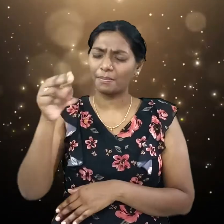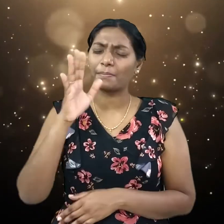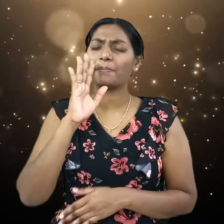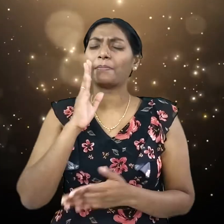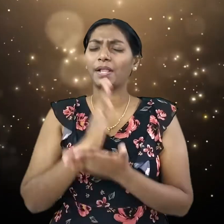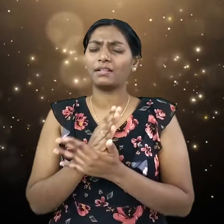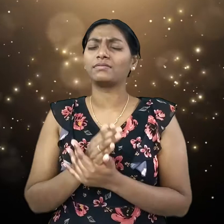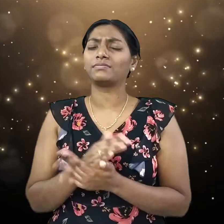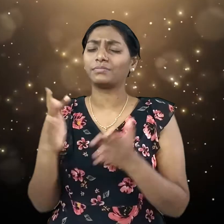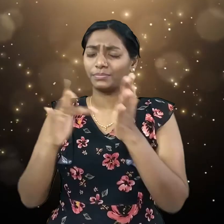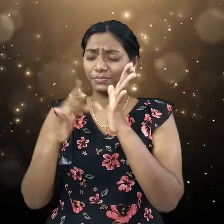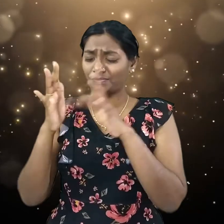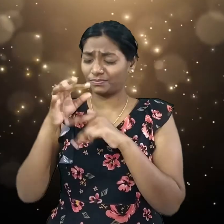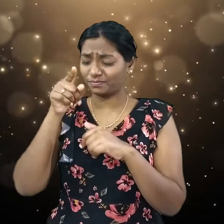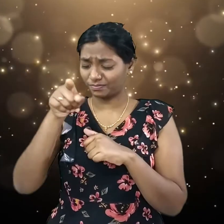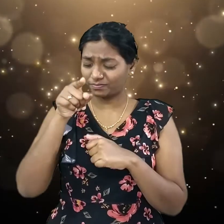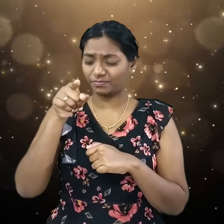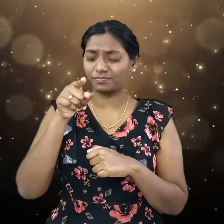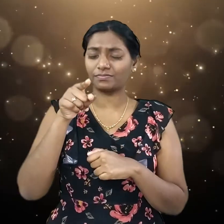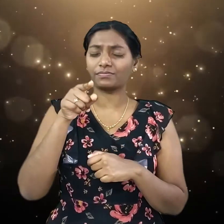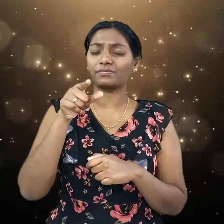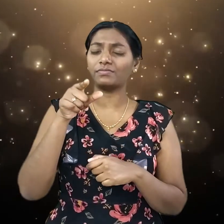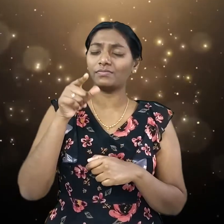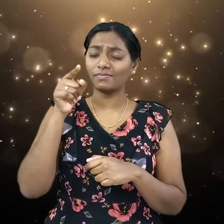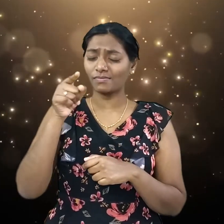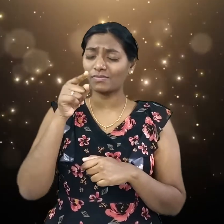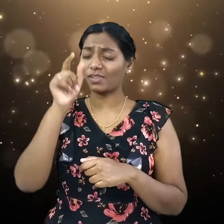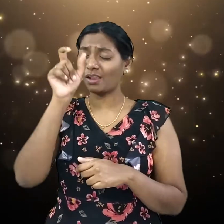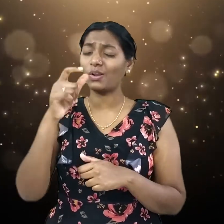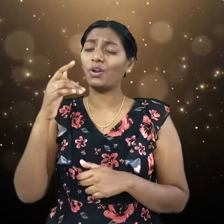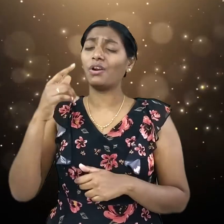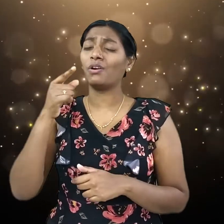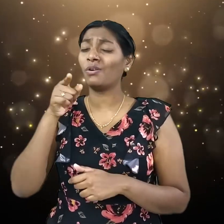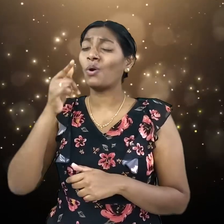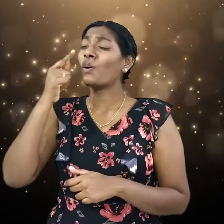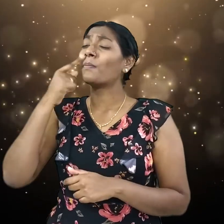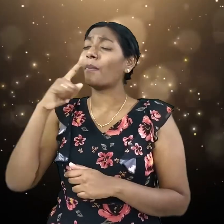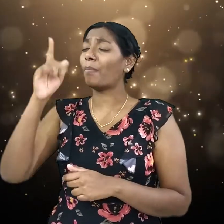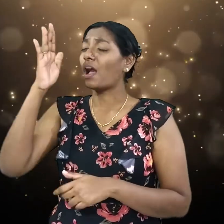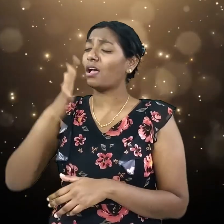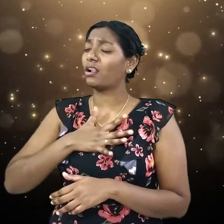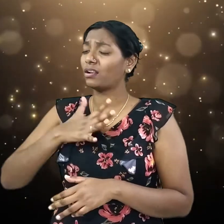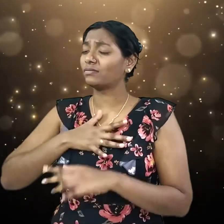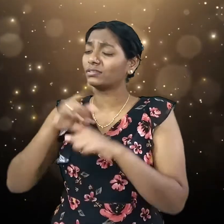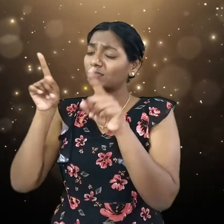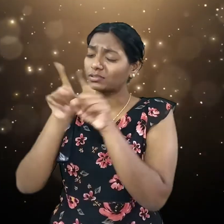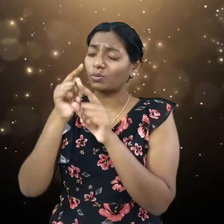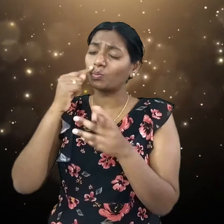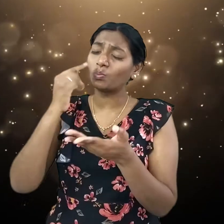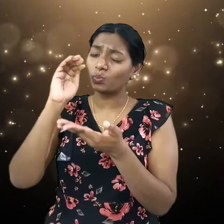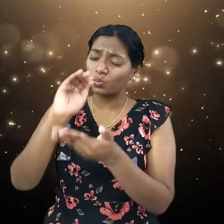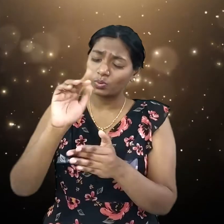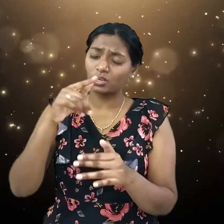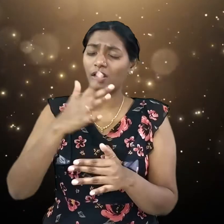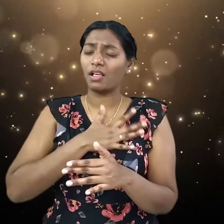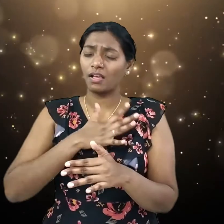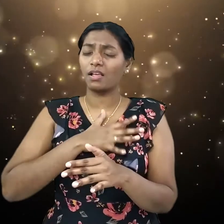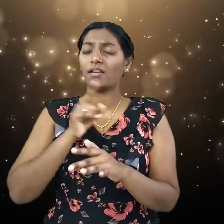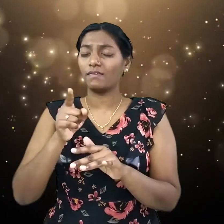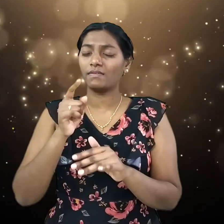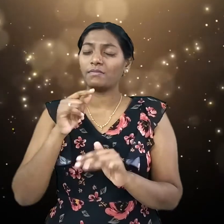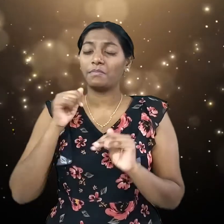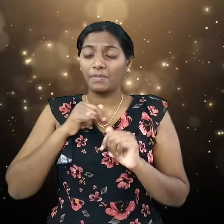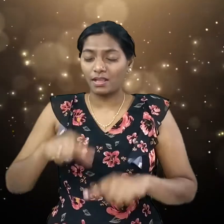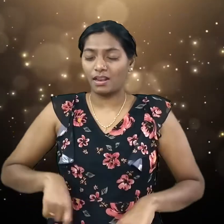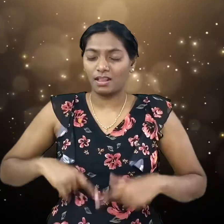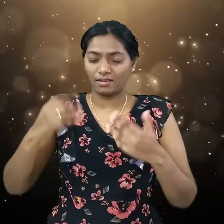मैं विश्वास करता हूँ यीशु मसीह में, जीवित परमेश्वर के पुत्र में, कि वो